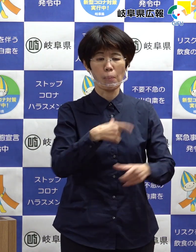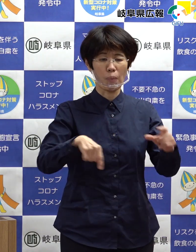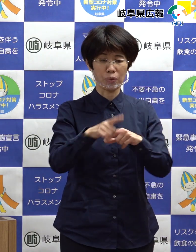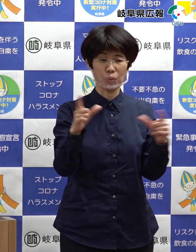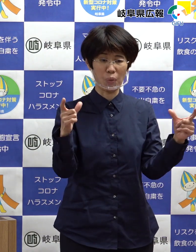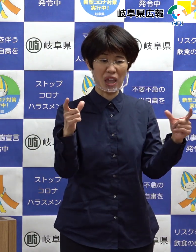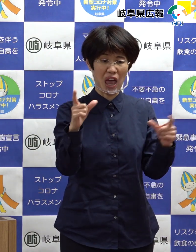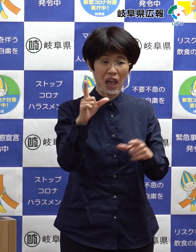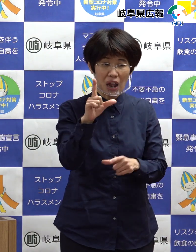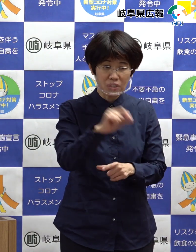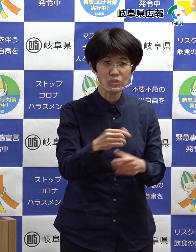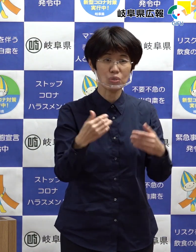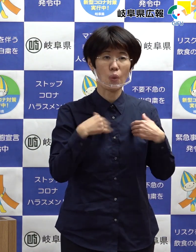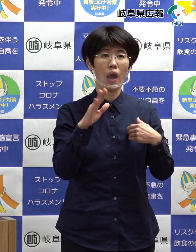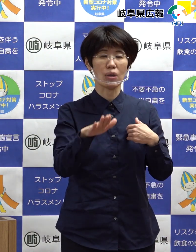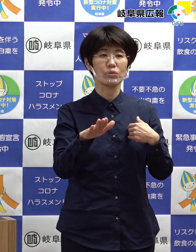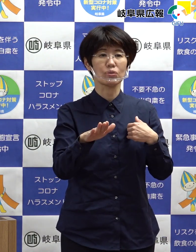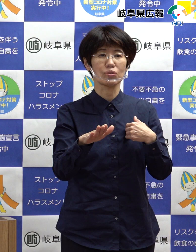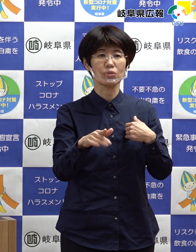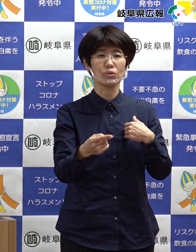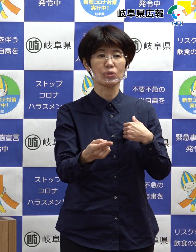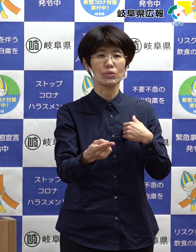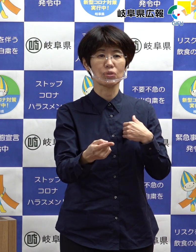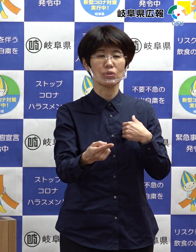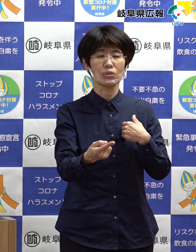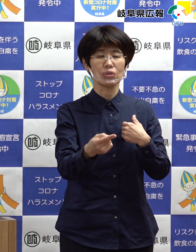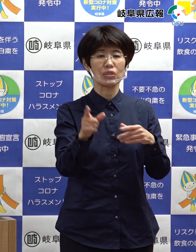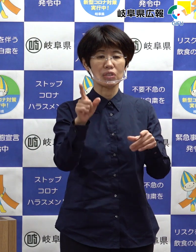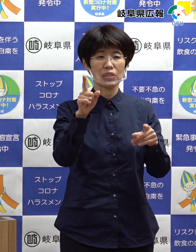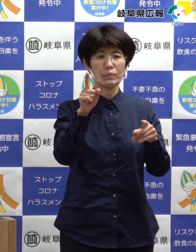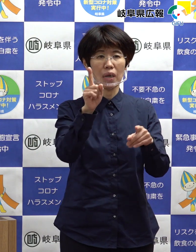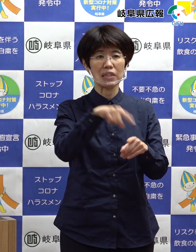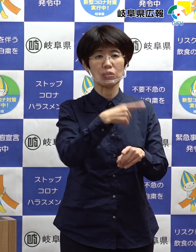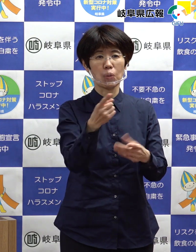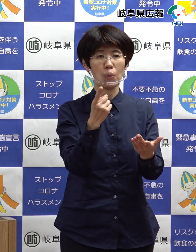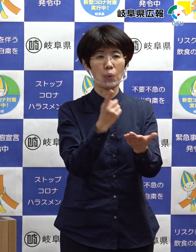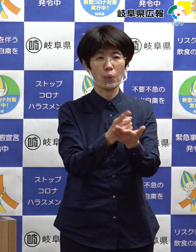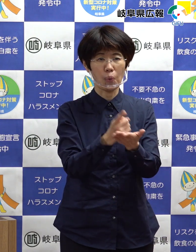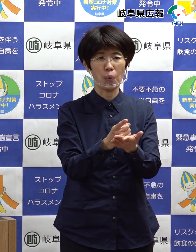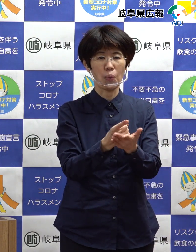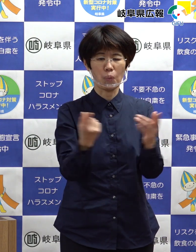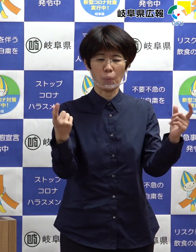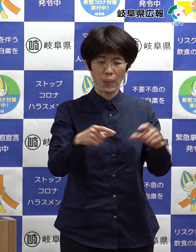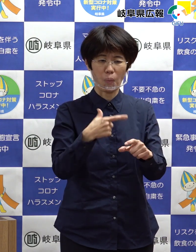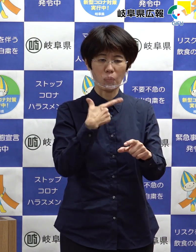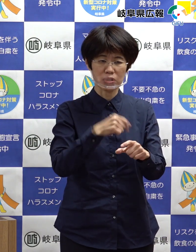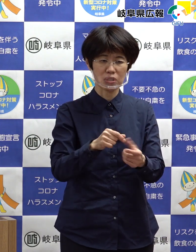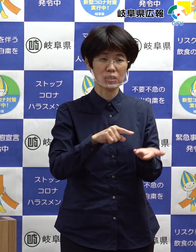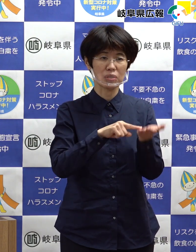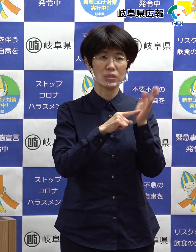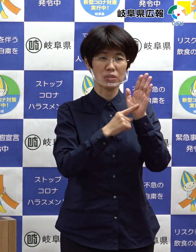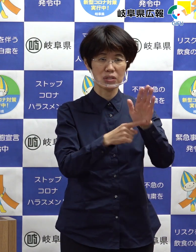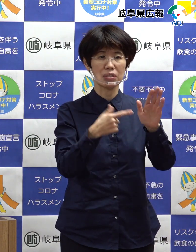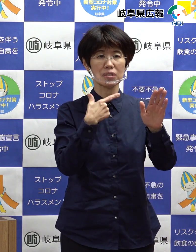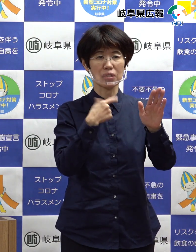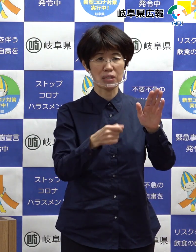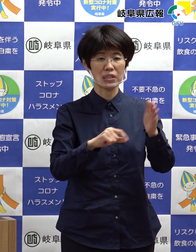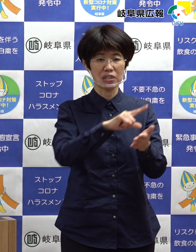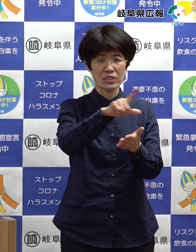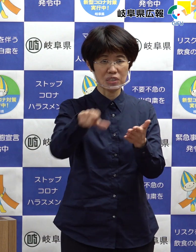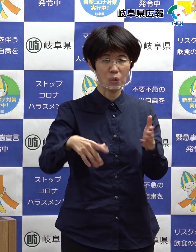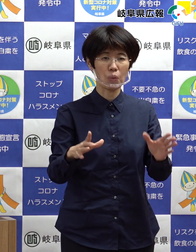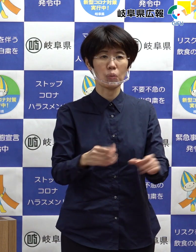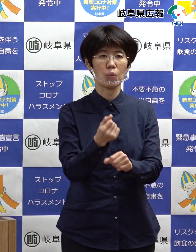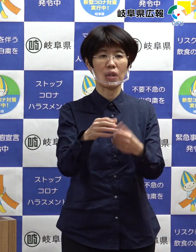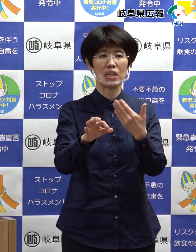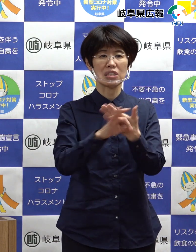があるのではないかということで、人手を、今大臣としてはフォローしておられるようでありました。それから地方創生臨時